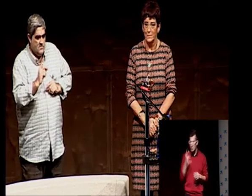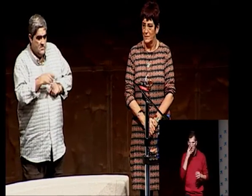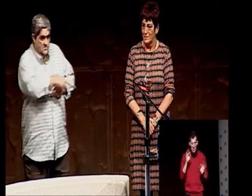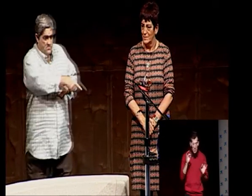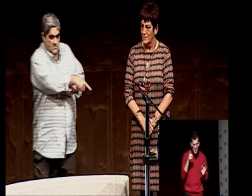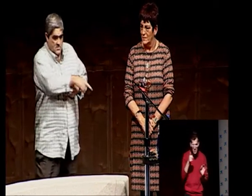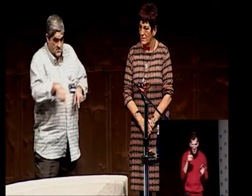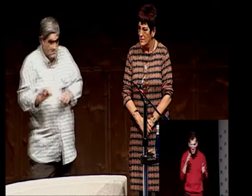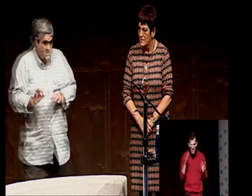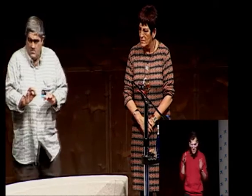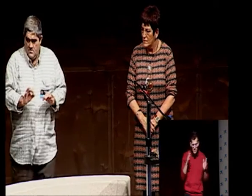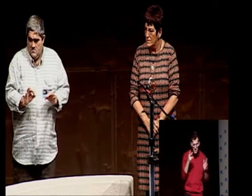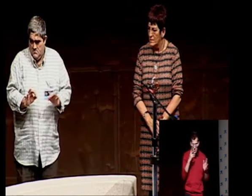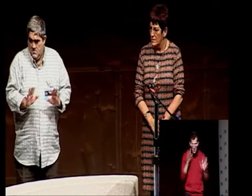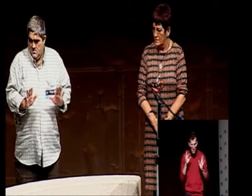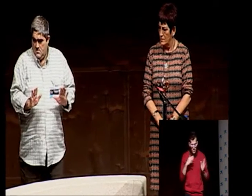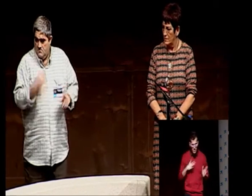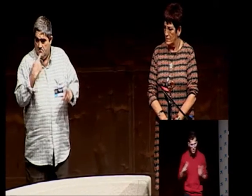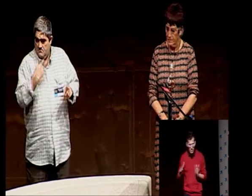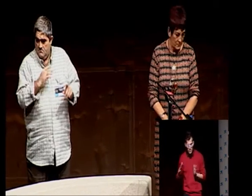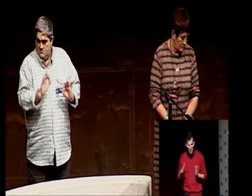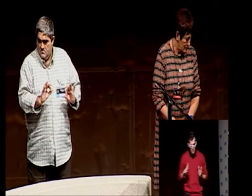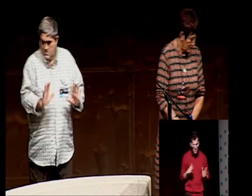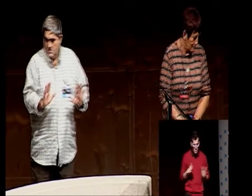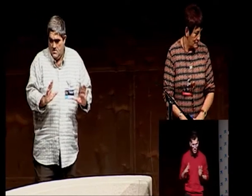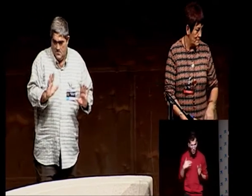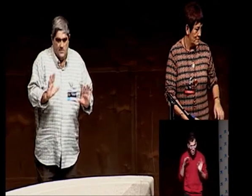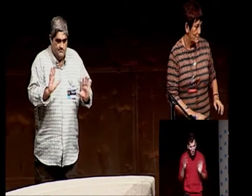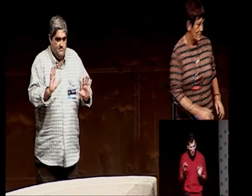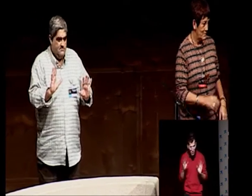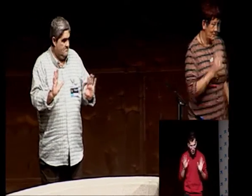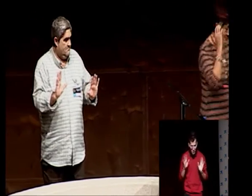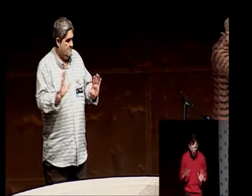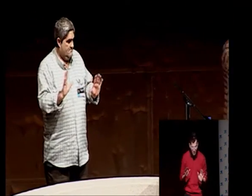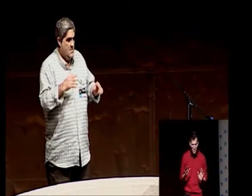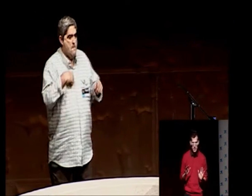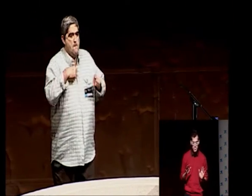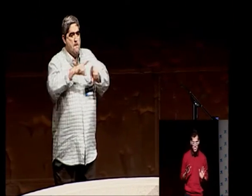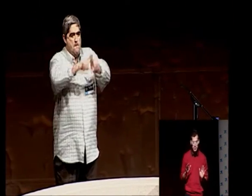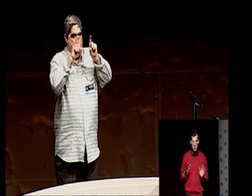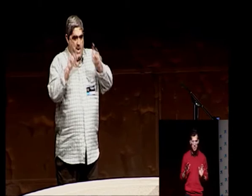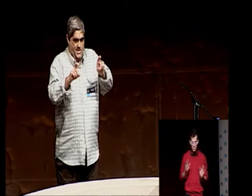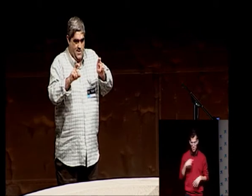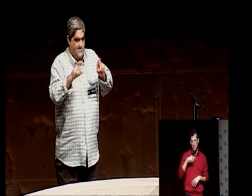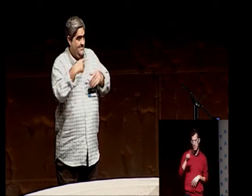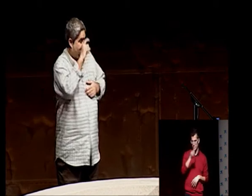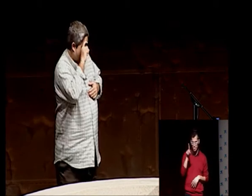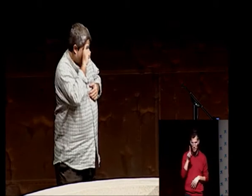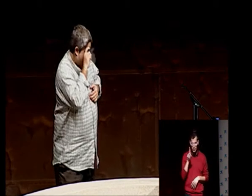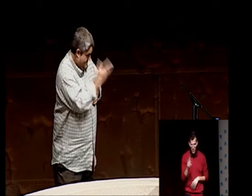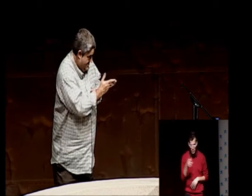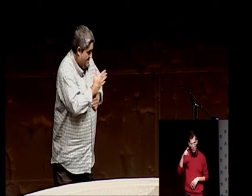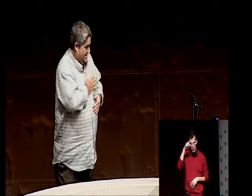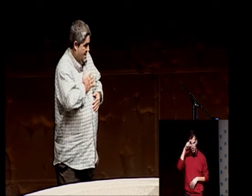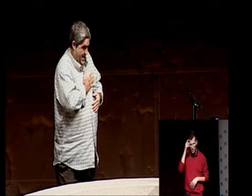la trill acá Pues no lo sé quería